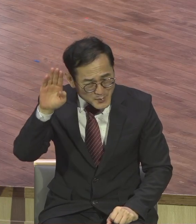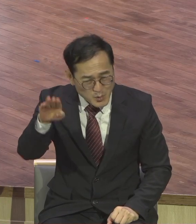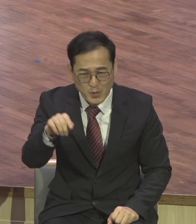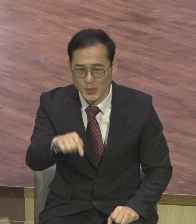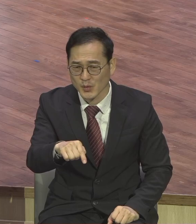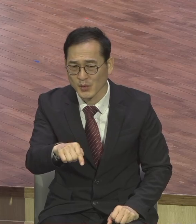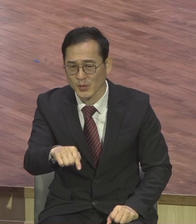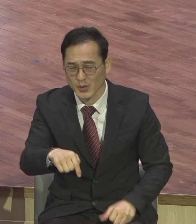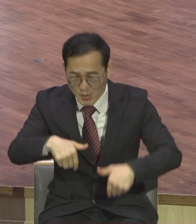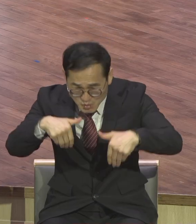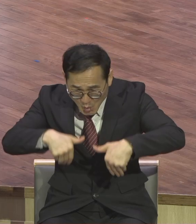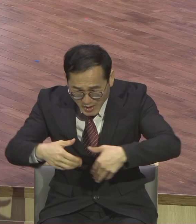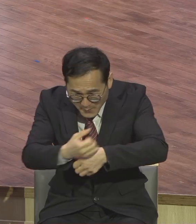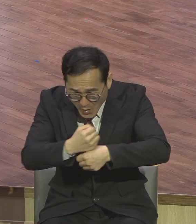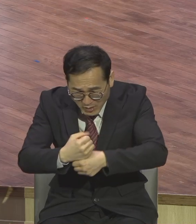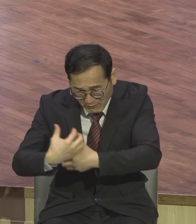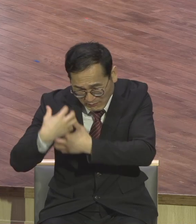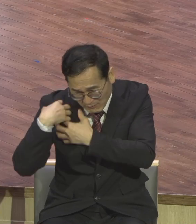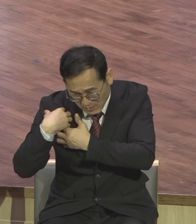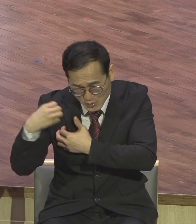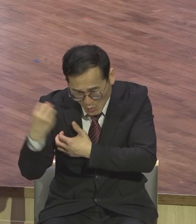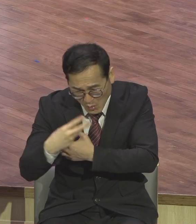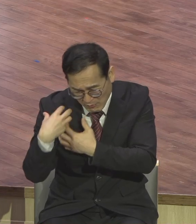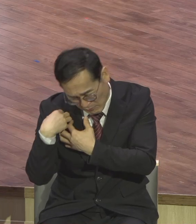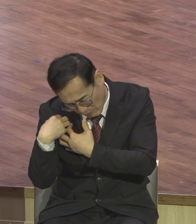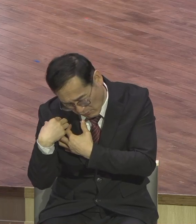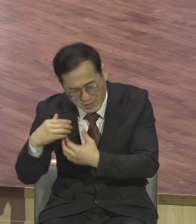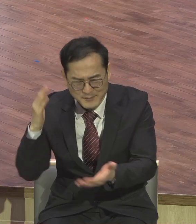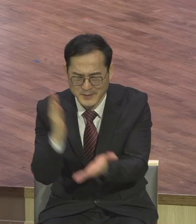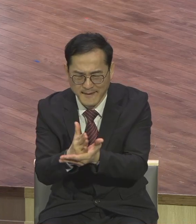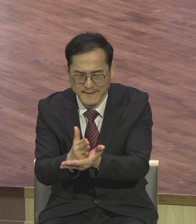종의 멍에를 매지 마라.